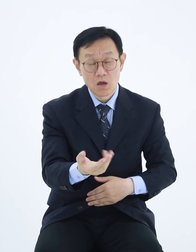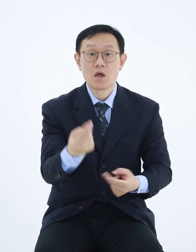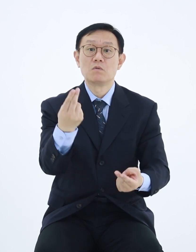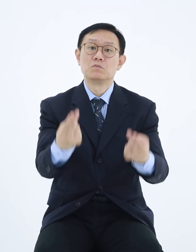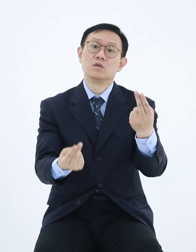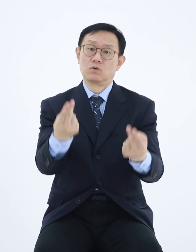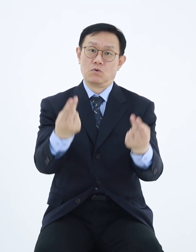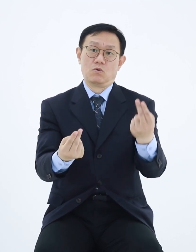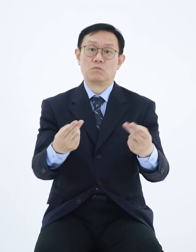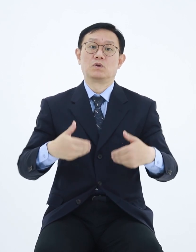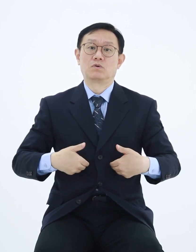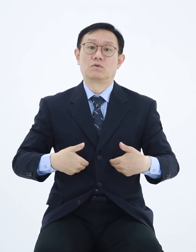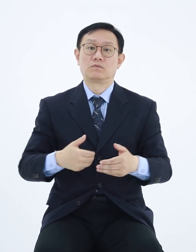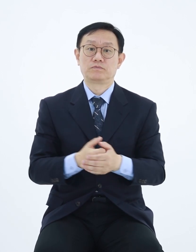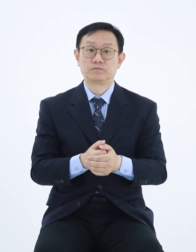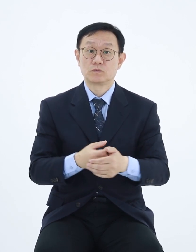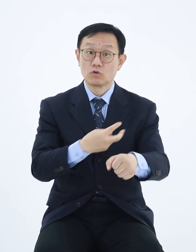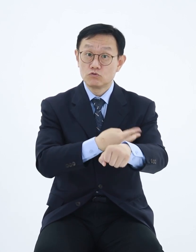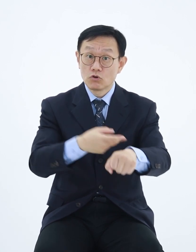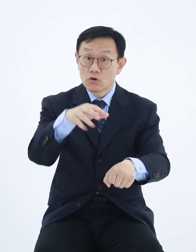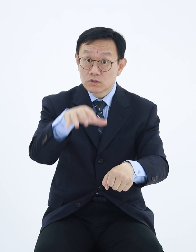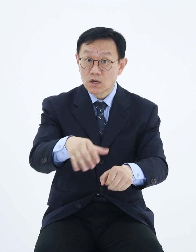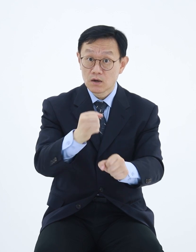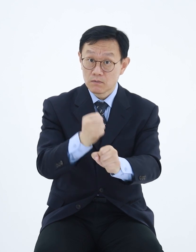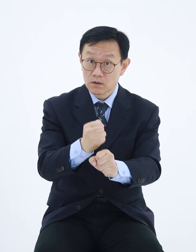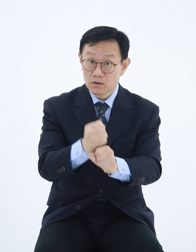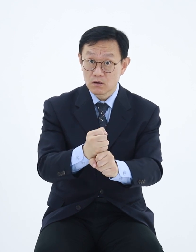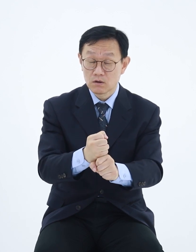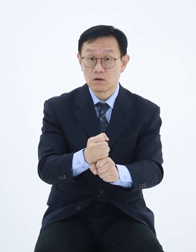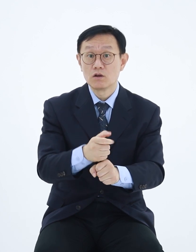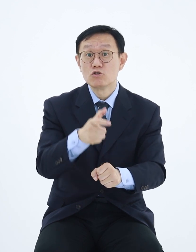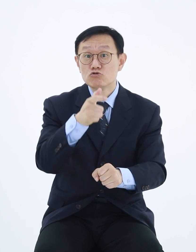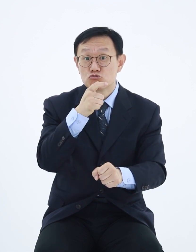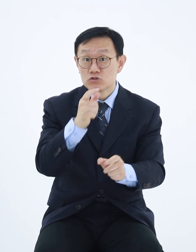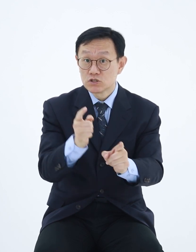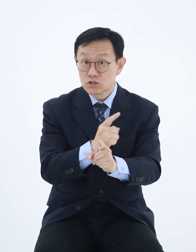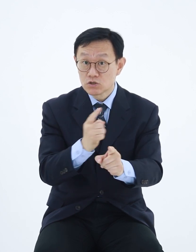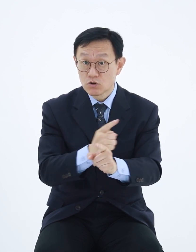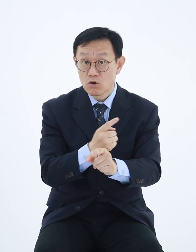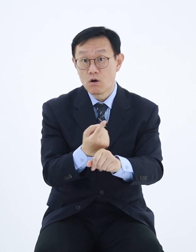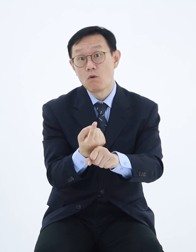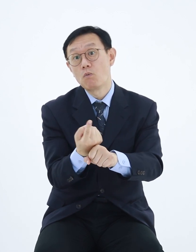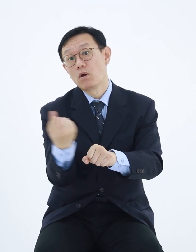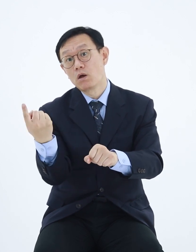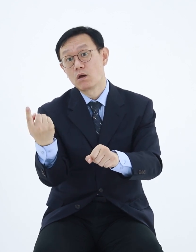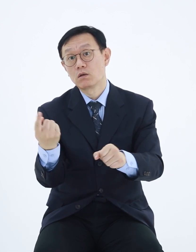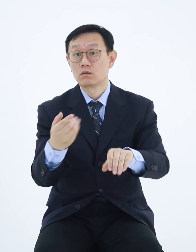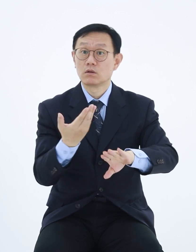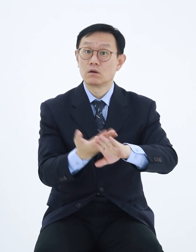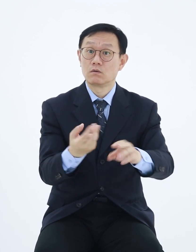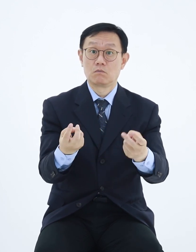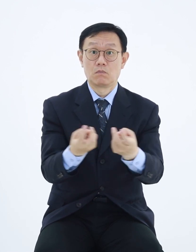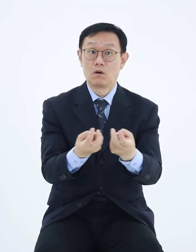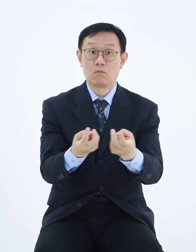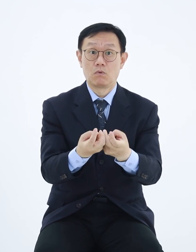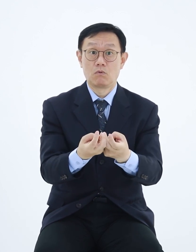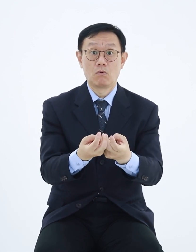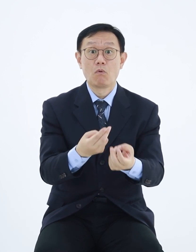것입니다. 수영장을 짓는 것은 수치료 외에 다른 재활 방안이 없는 H씨의 건강을 위해 꼭 필요한